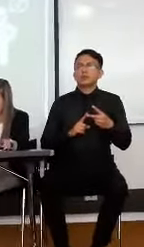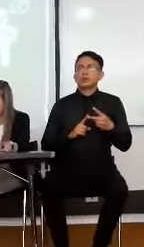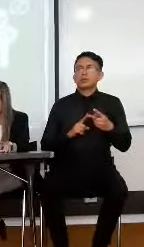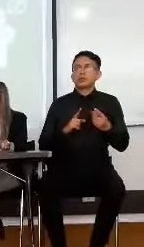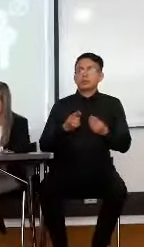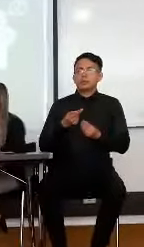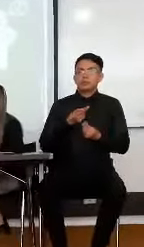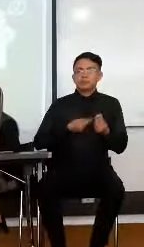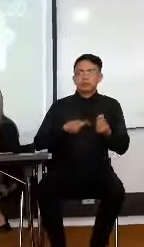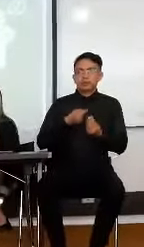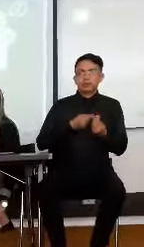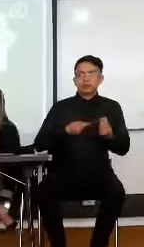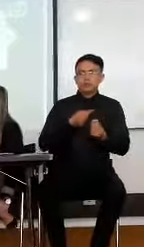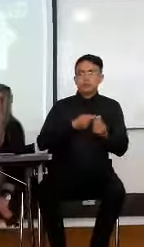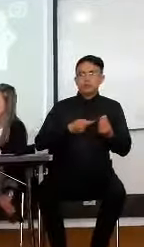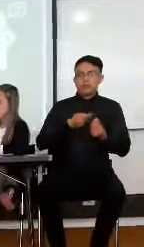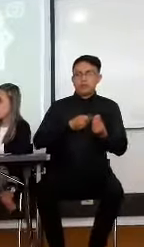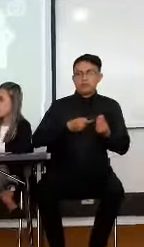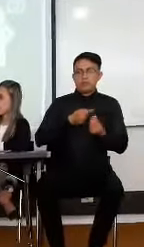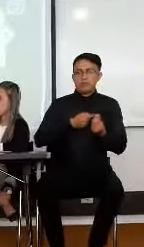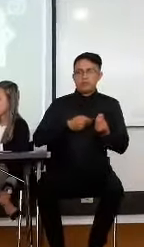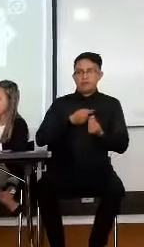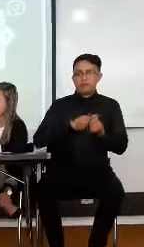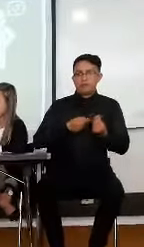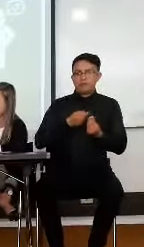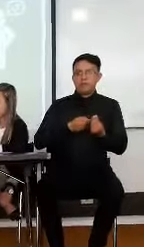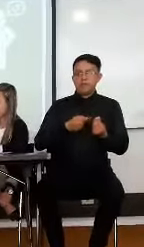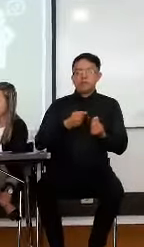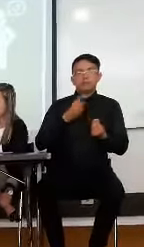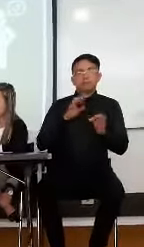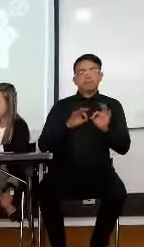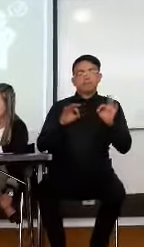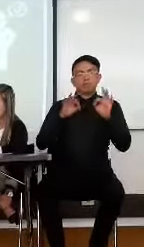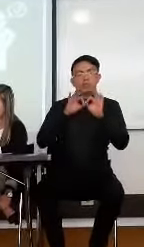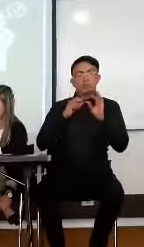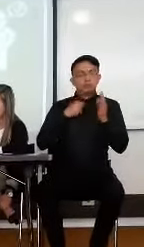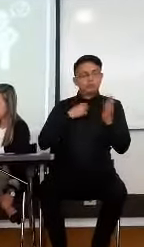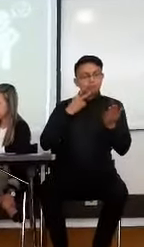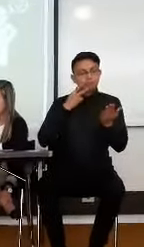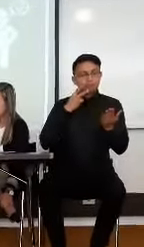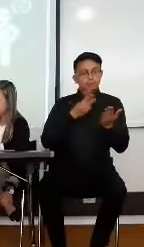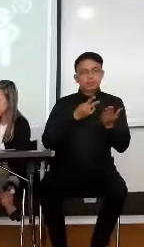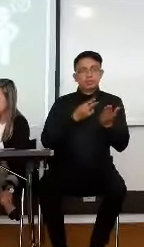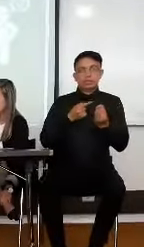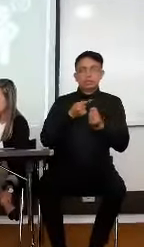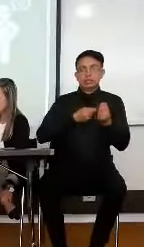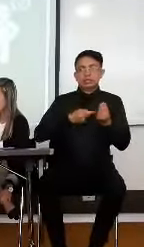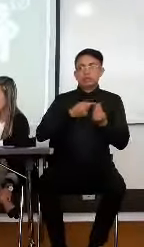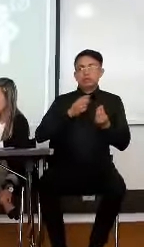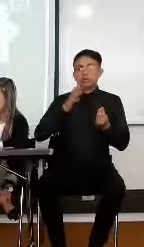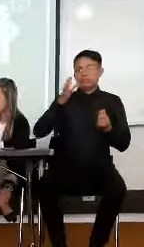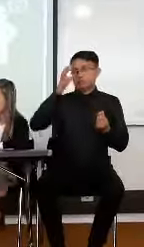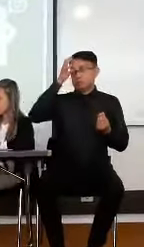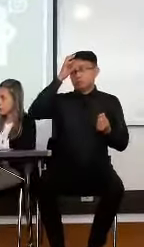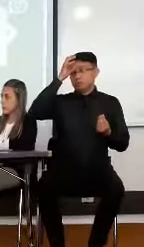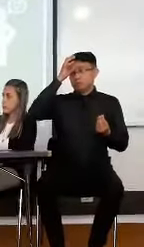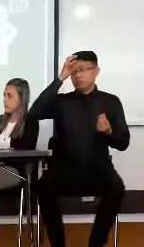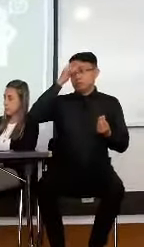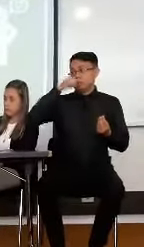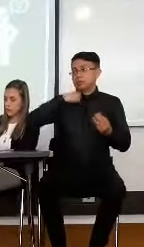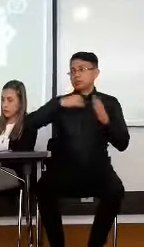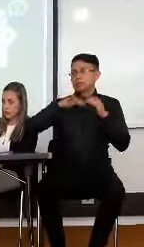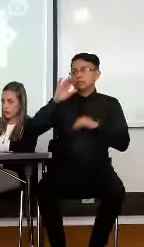diseñador gráfico, era muy importante para nosotros el tema visual, y este diseñador gráfico también tiene un conocimiento y un acercamiento